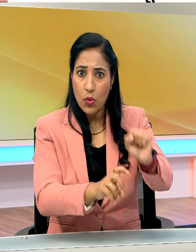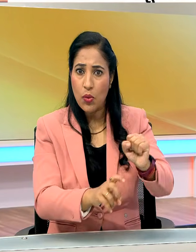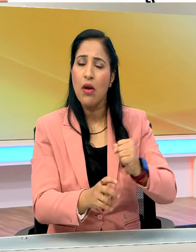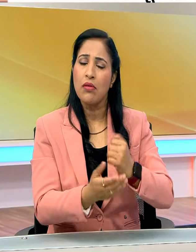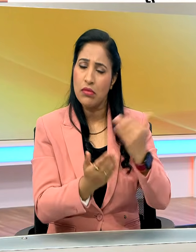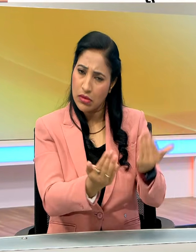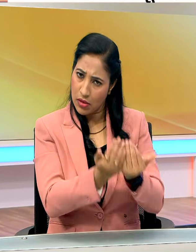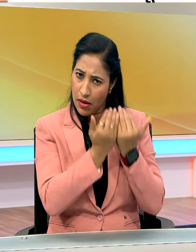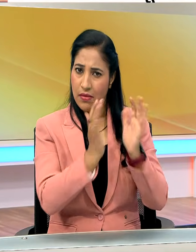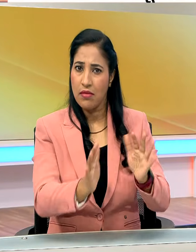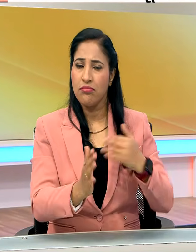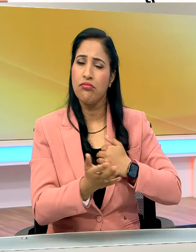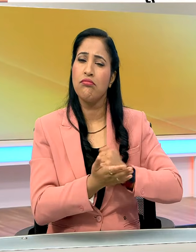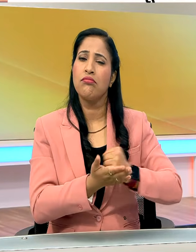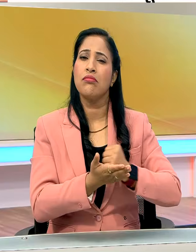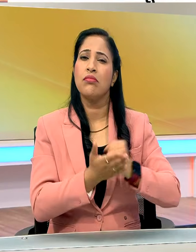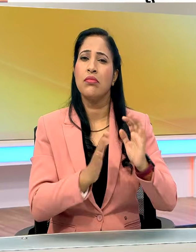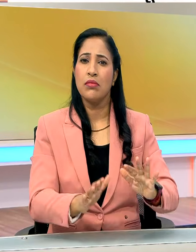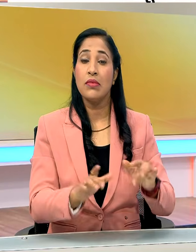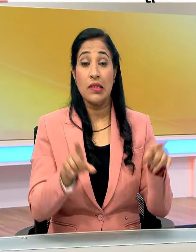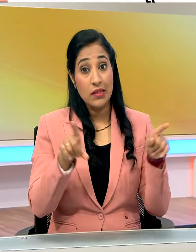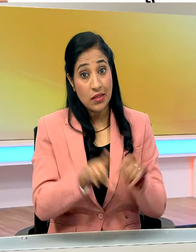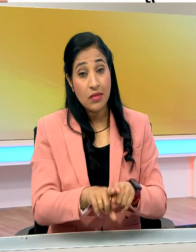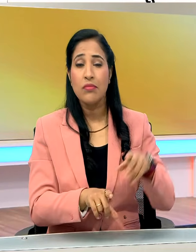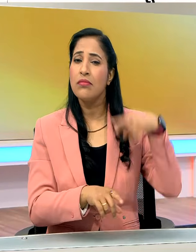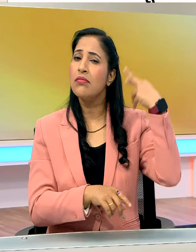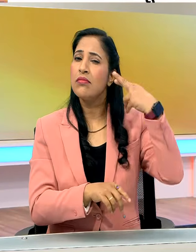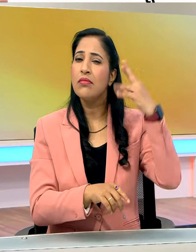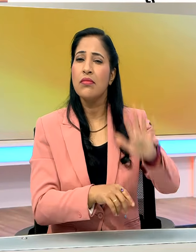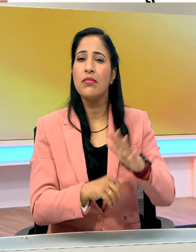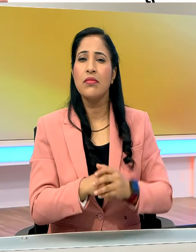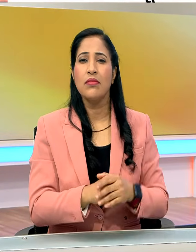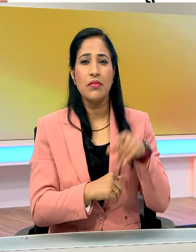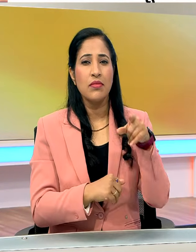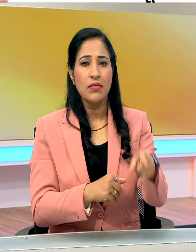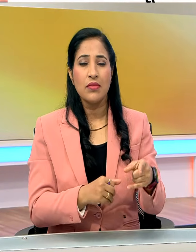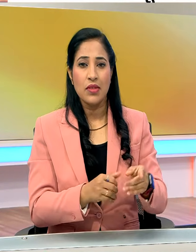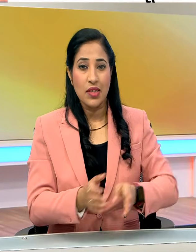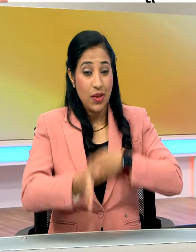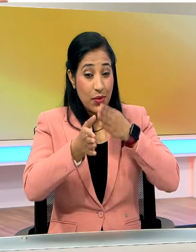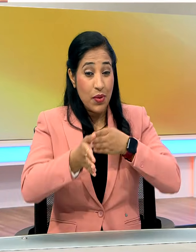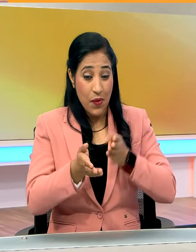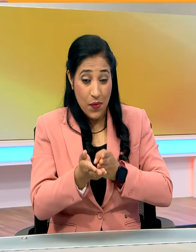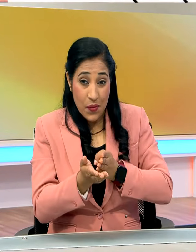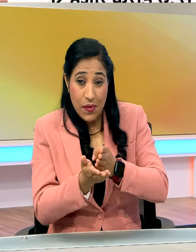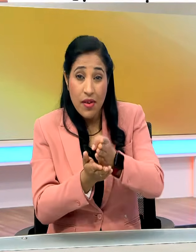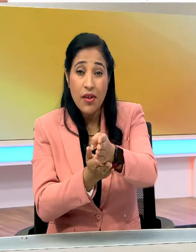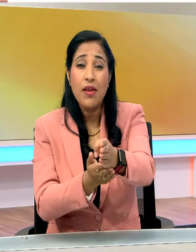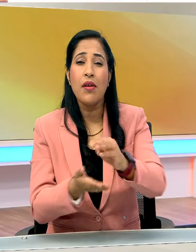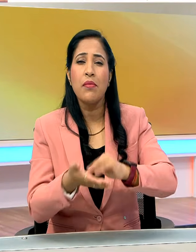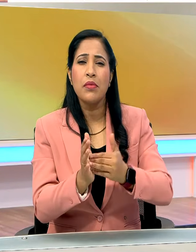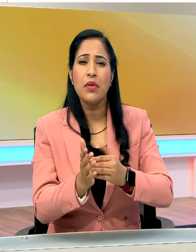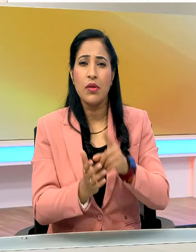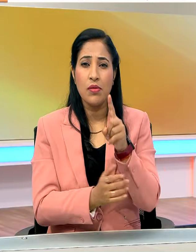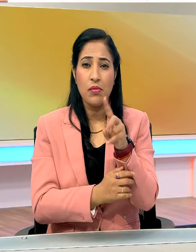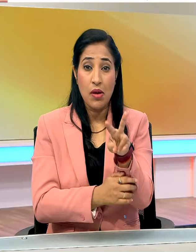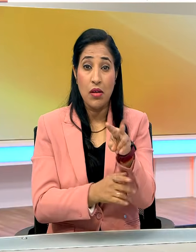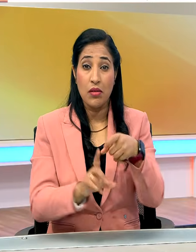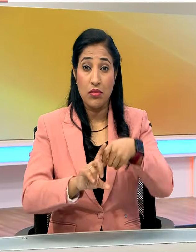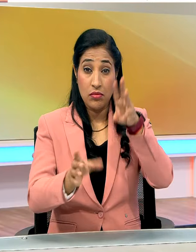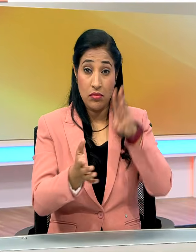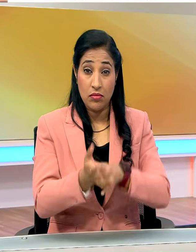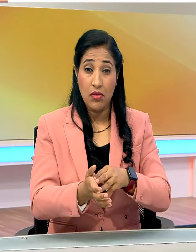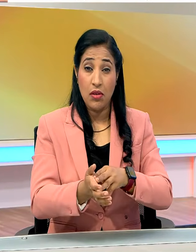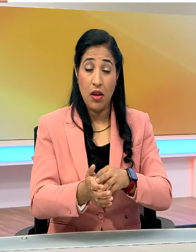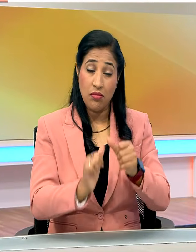है। और इसलिए ही इस एक्सप्रेसवे पर करीब 12 किलोमीटर